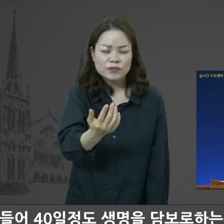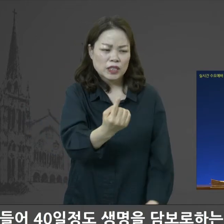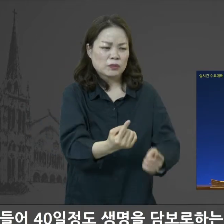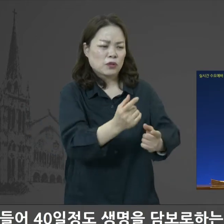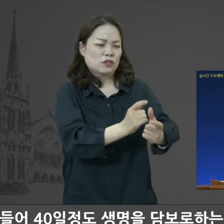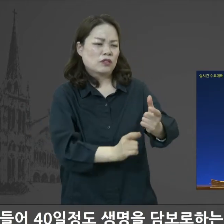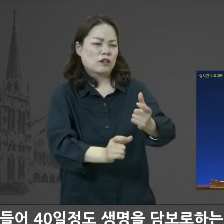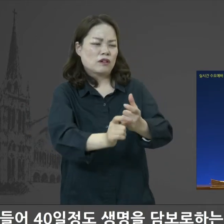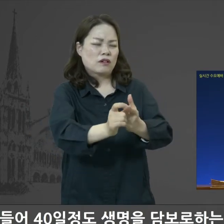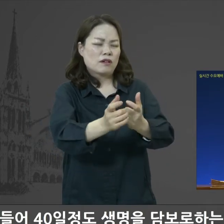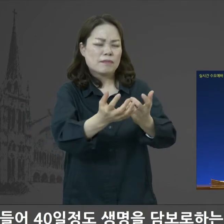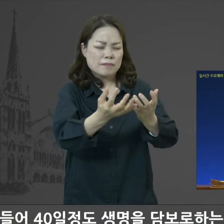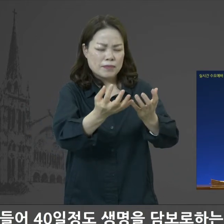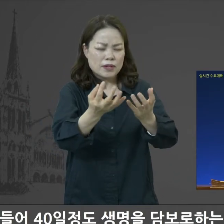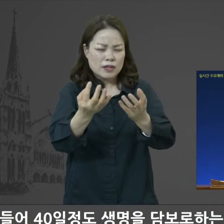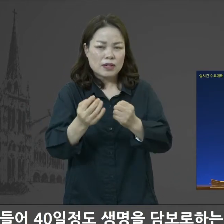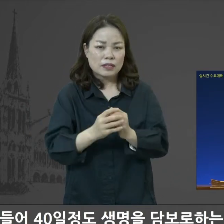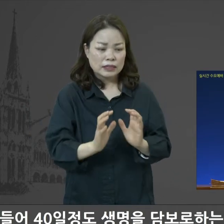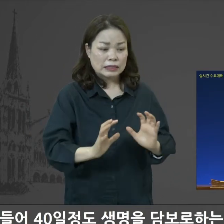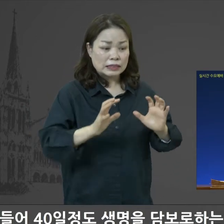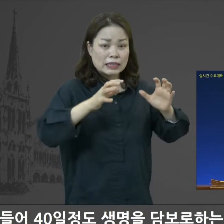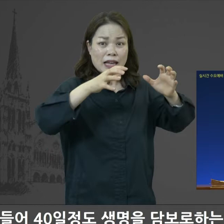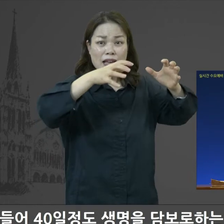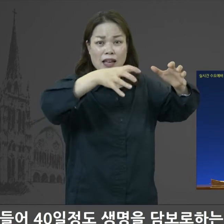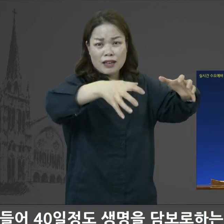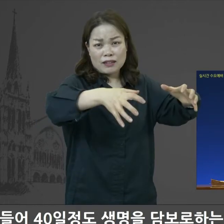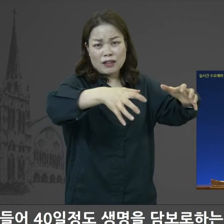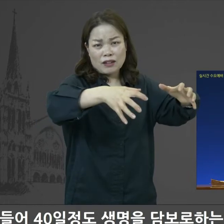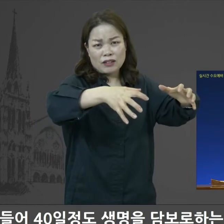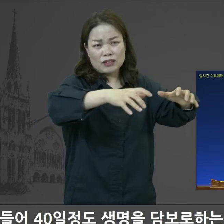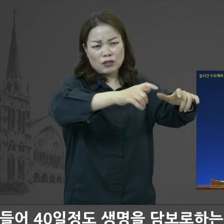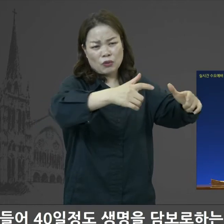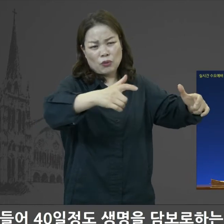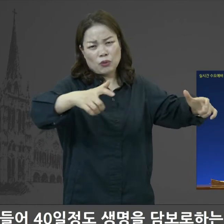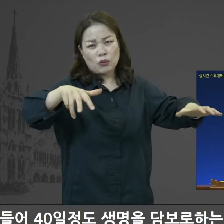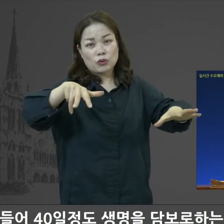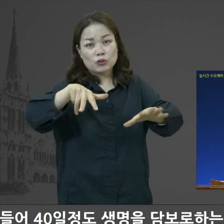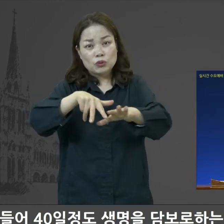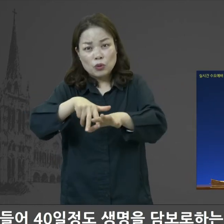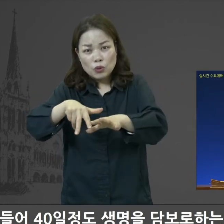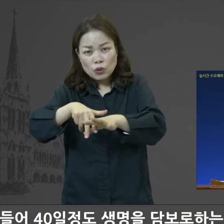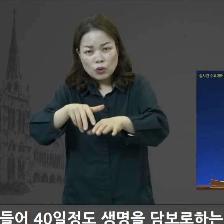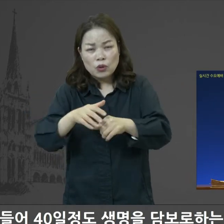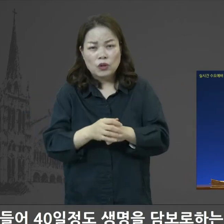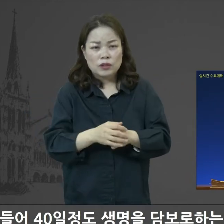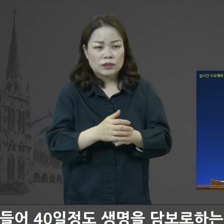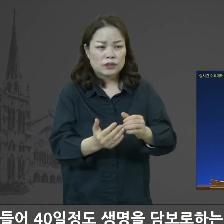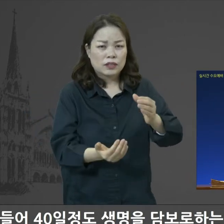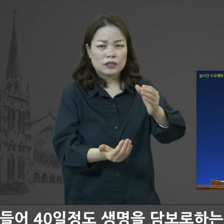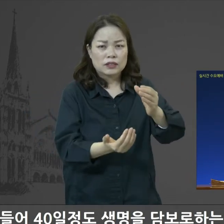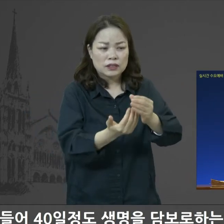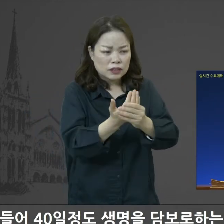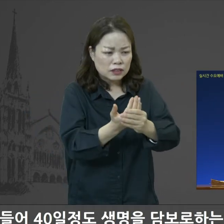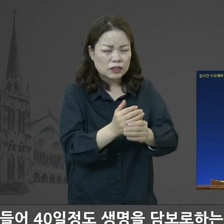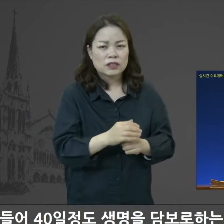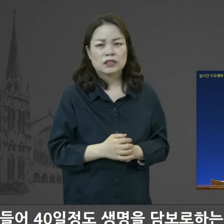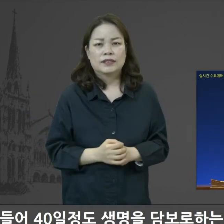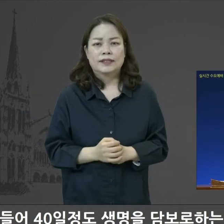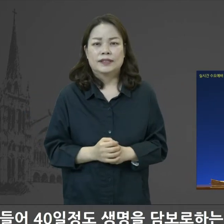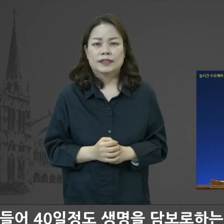더한 일들도 있는 것 같습니다. 세계 여러 나라에 또 여러 종교에서 자행되고 있는